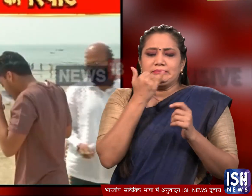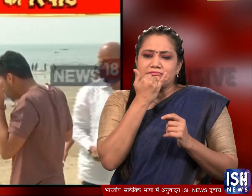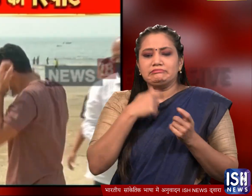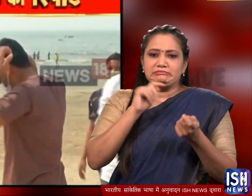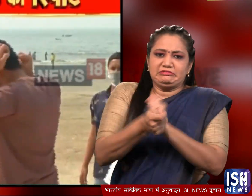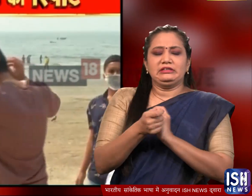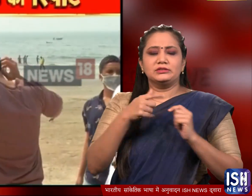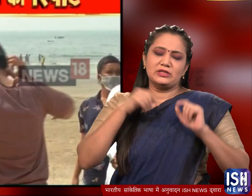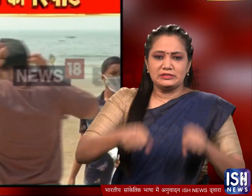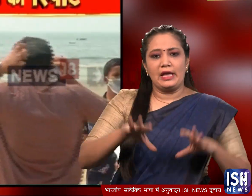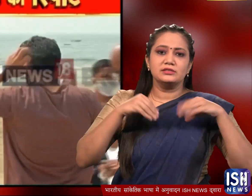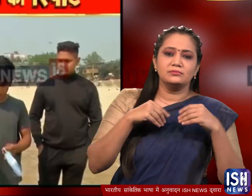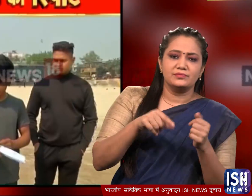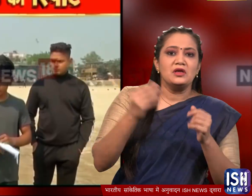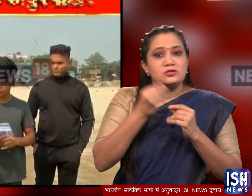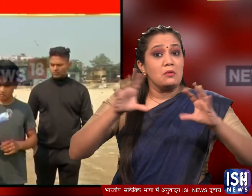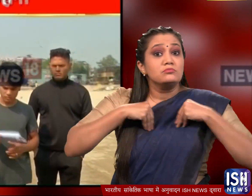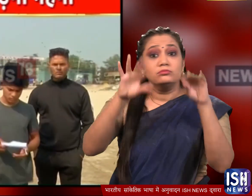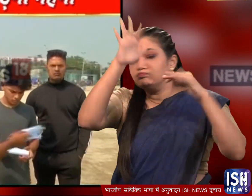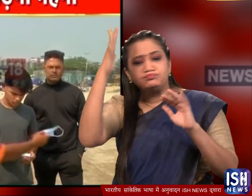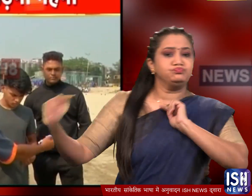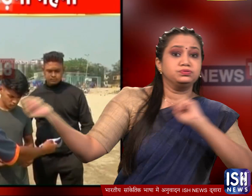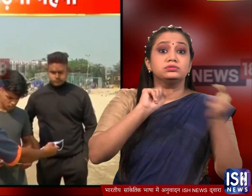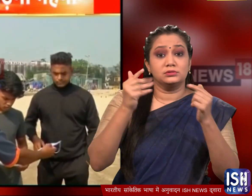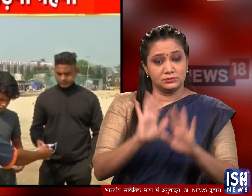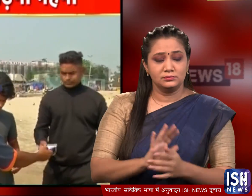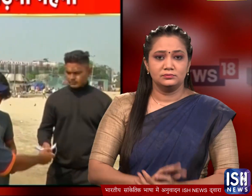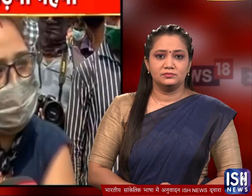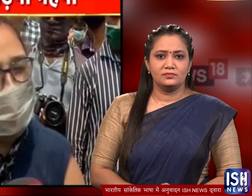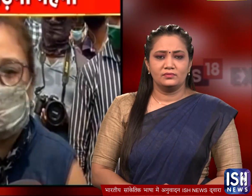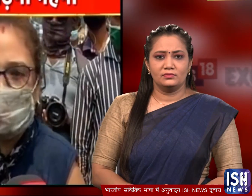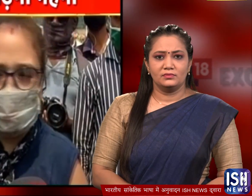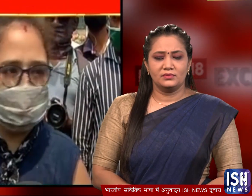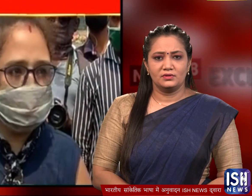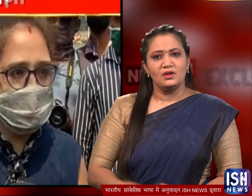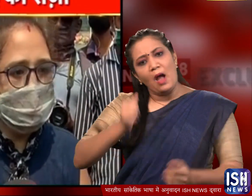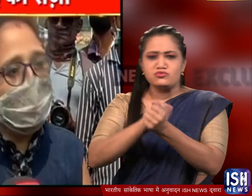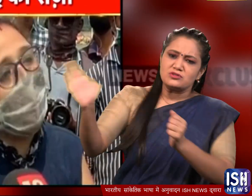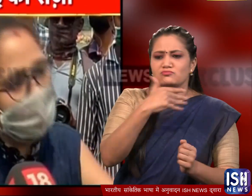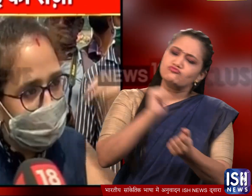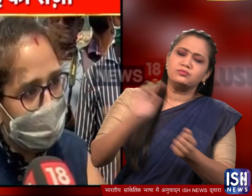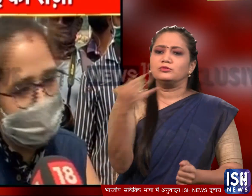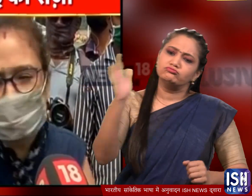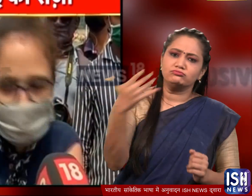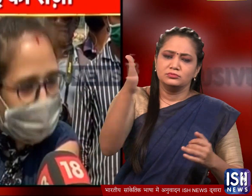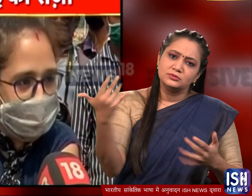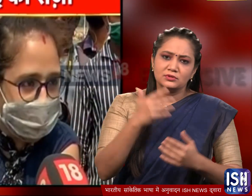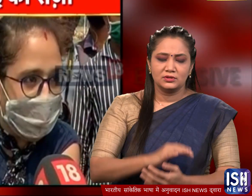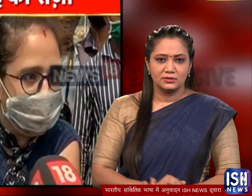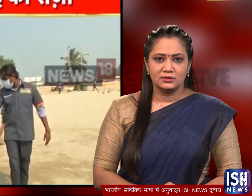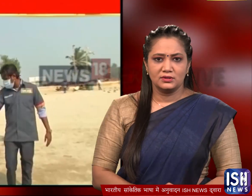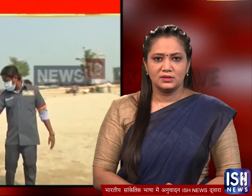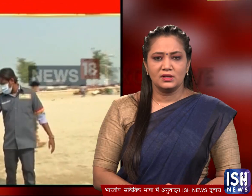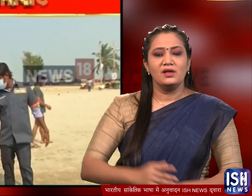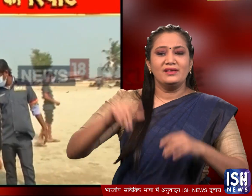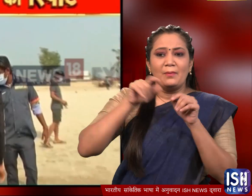अपनी भूल सुधारने का वादा किया, जबकि कुछ अपनी गलती मानने के बजाय झगड़े पर उतर आए। हमको आपको लेके जाएंगे पुलिस